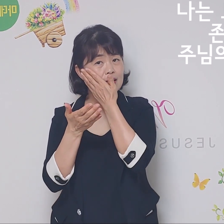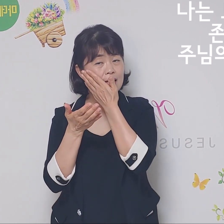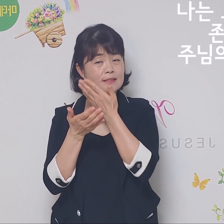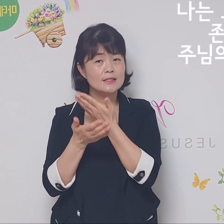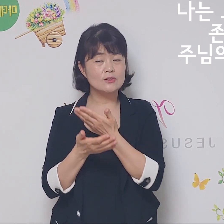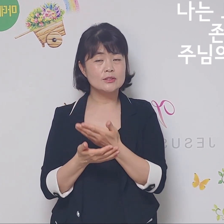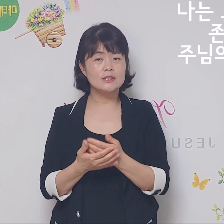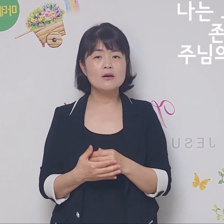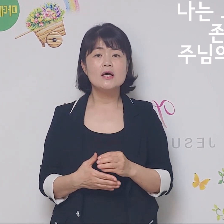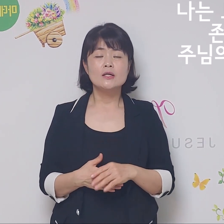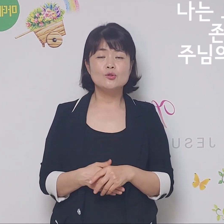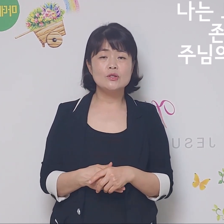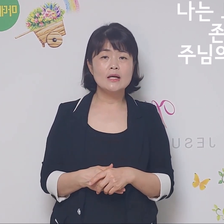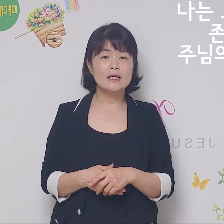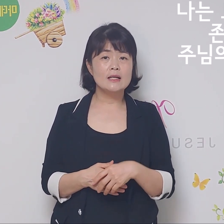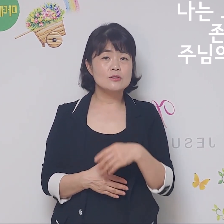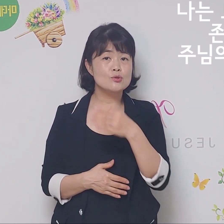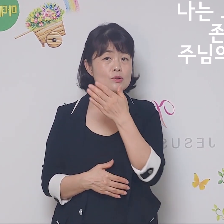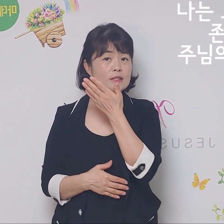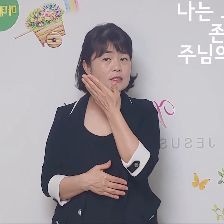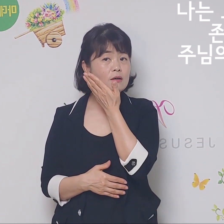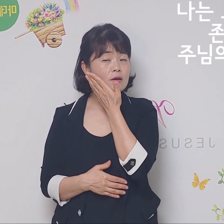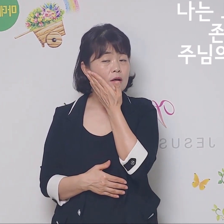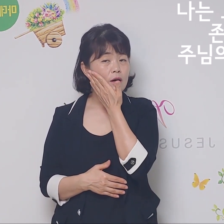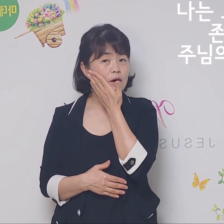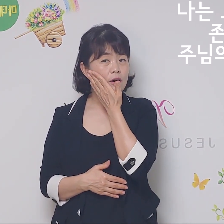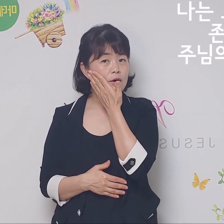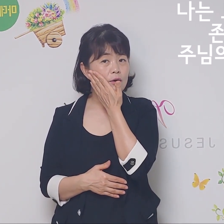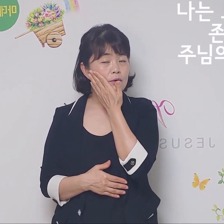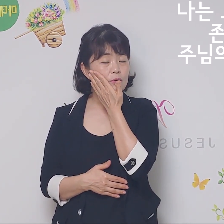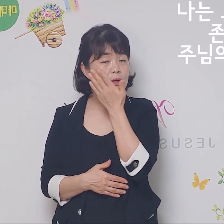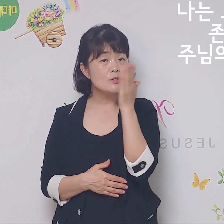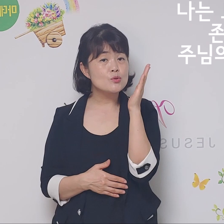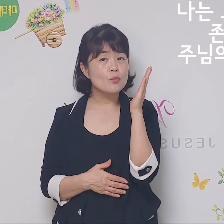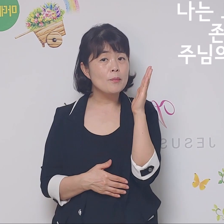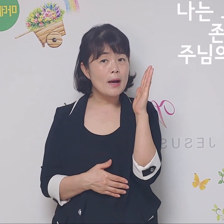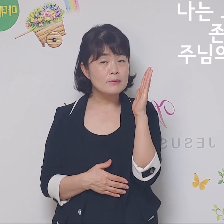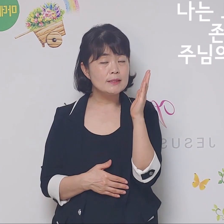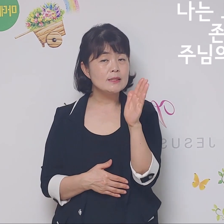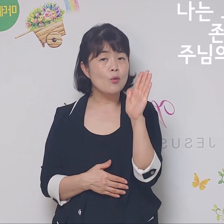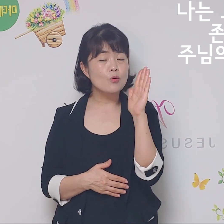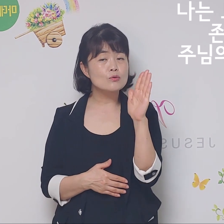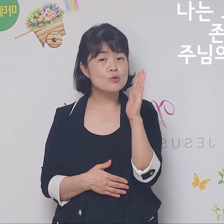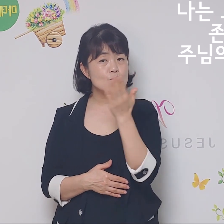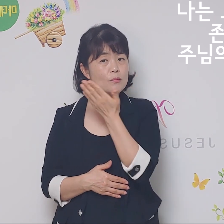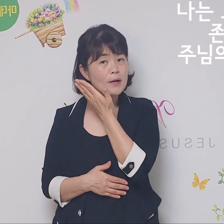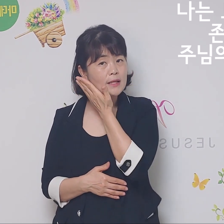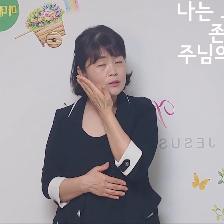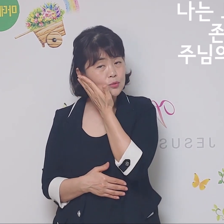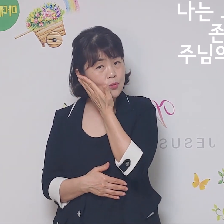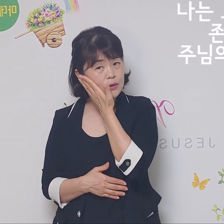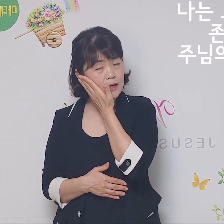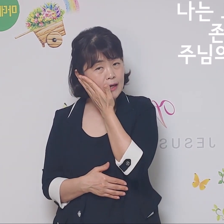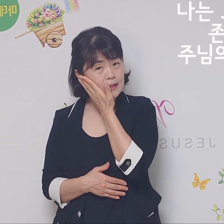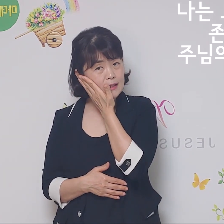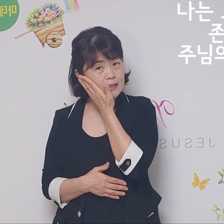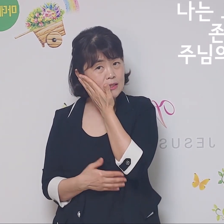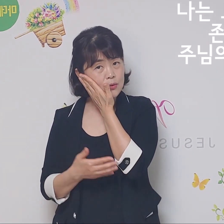귀하다라는 뜻이거든요. 귀하다라는 수화는요, 왼손 뺨을 오른손 손바닥으로 이렇게 갖다